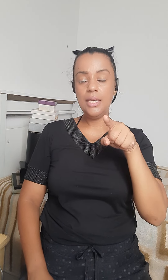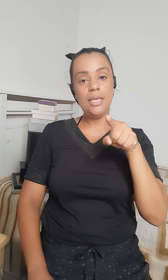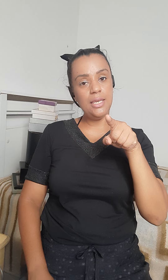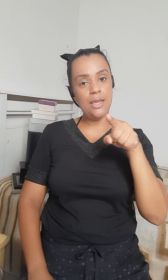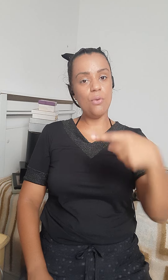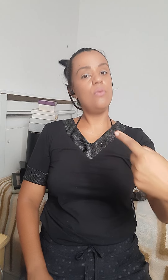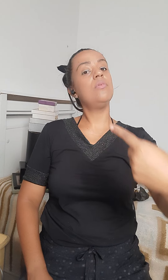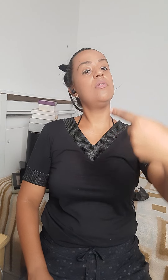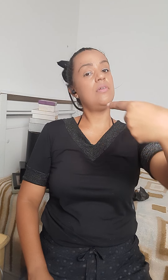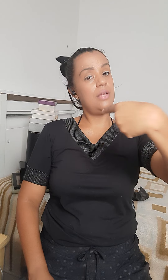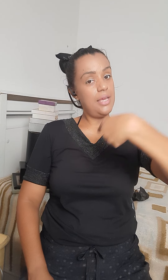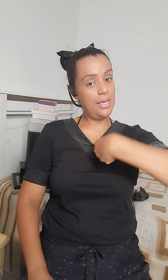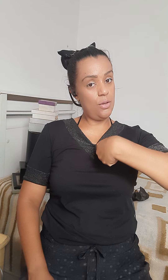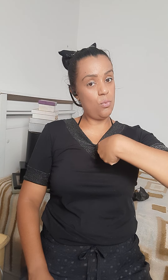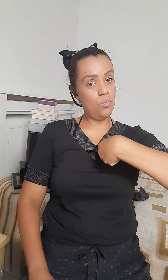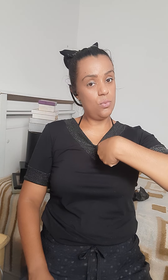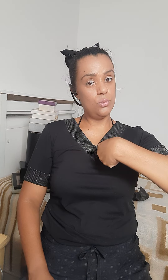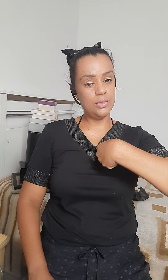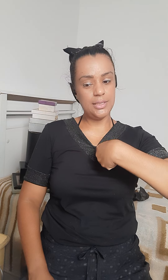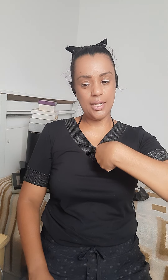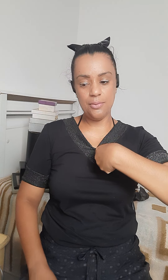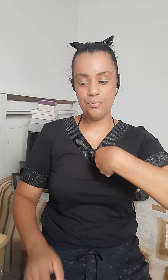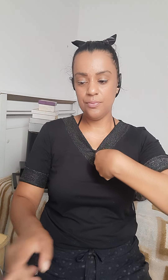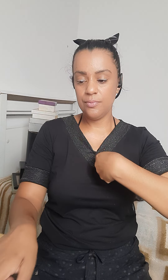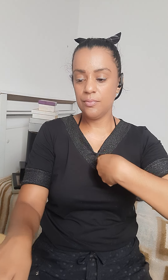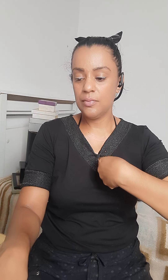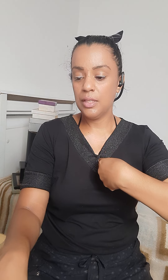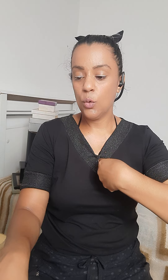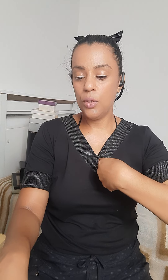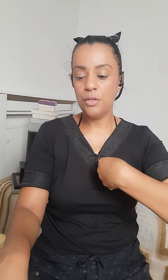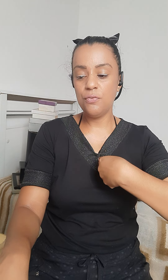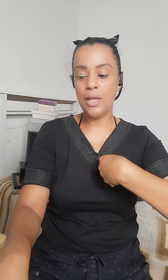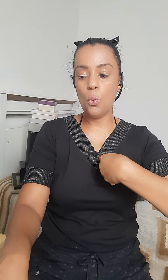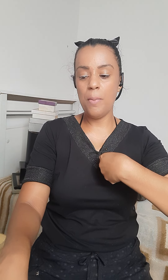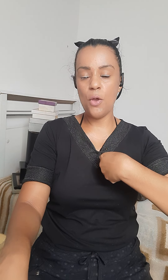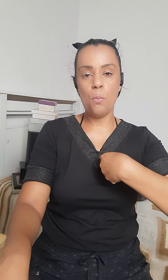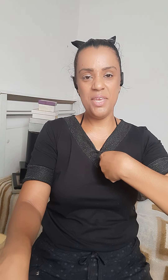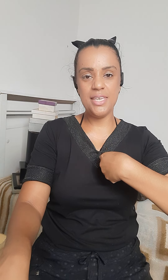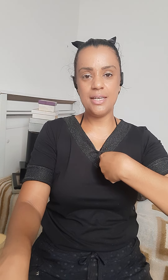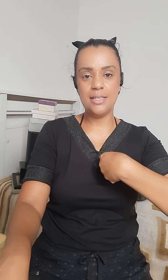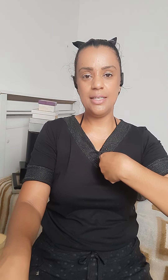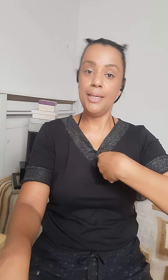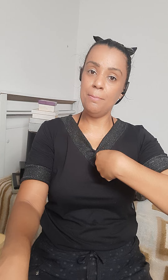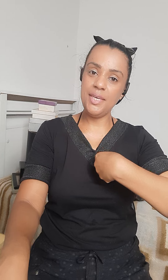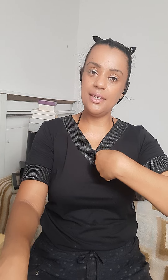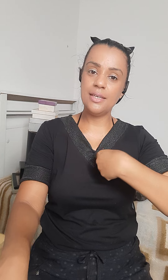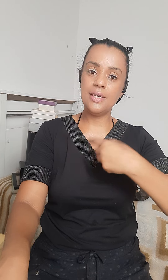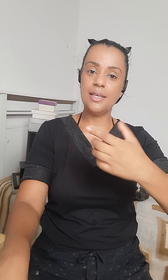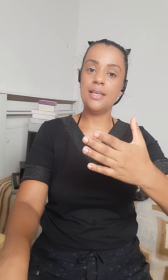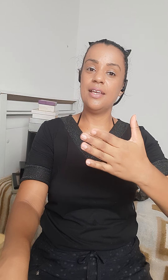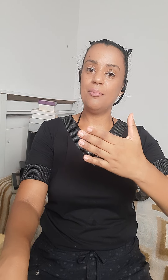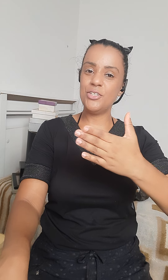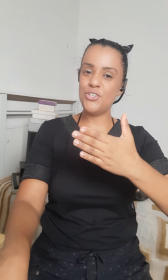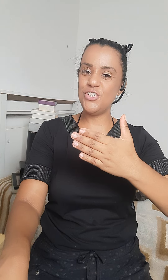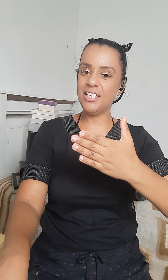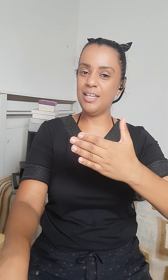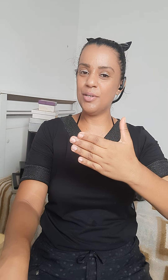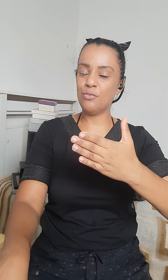E eu, tá? Quando eu falo meu, minha e mim, batidinha, lembra que eu